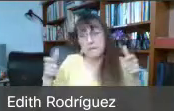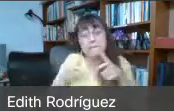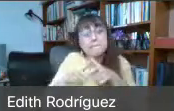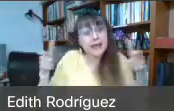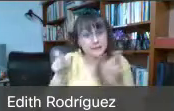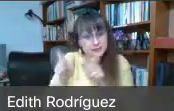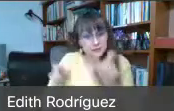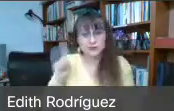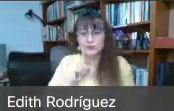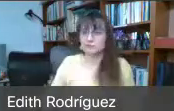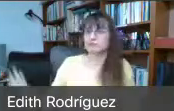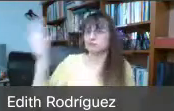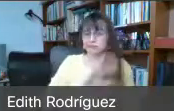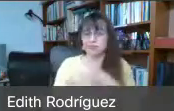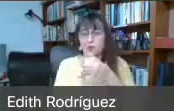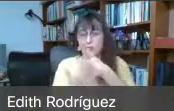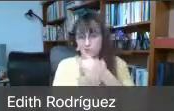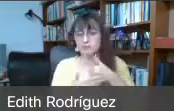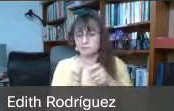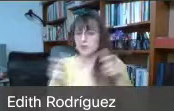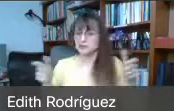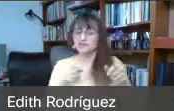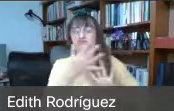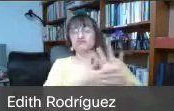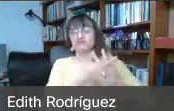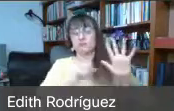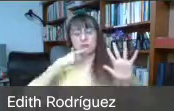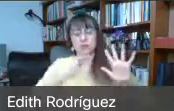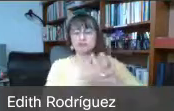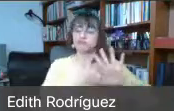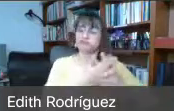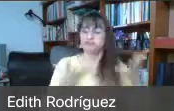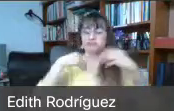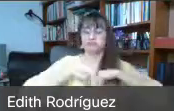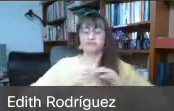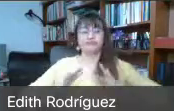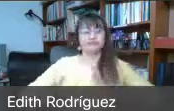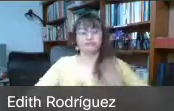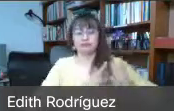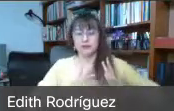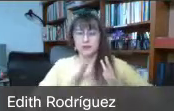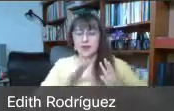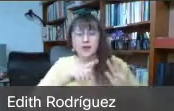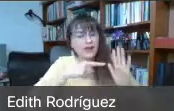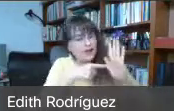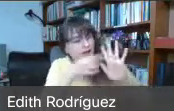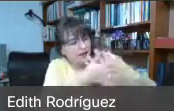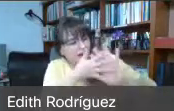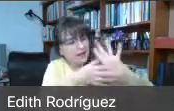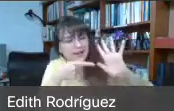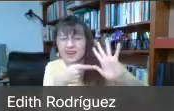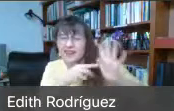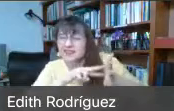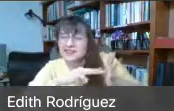La lengua de señas es la lengua de la comunidad sorda. La comunidad sorda es una minoría